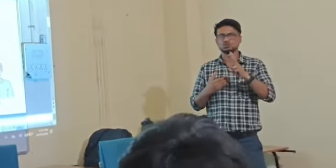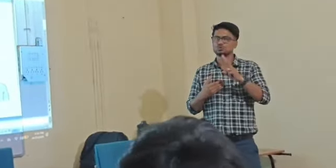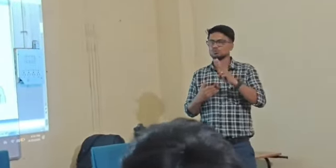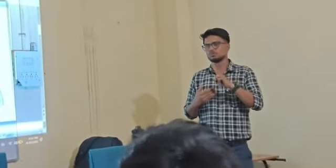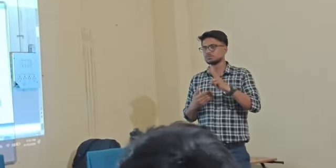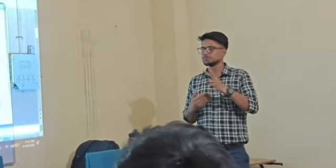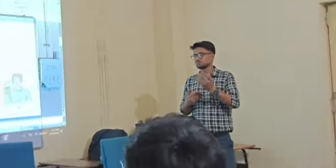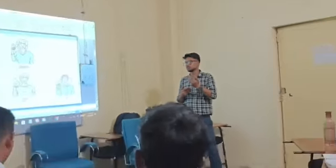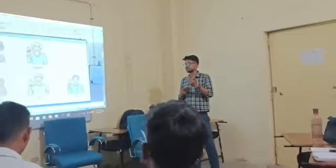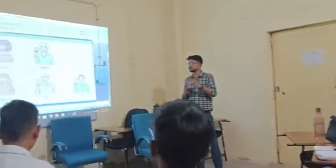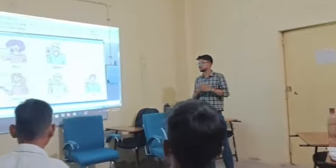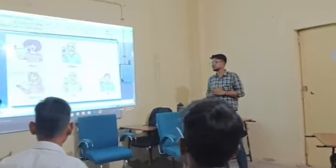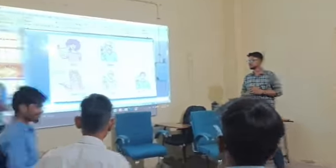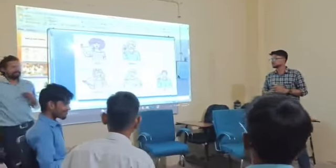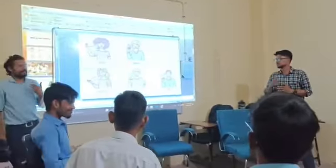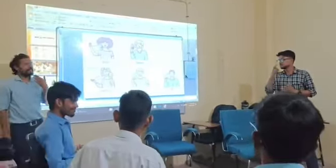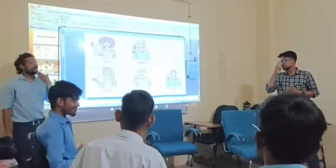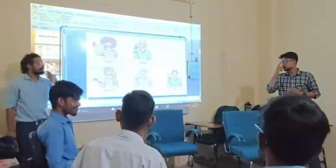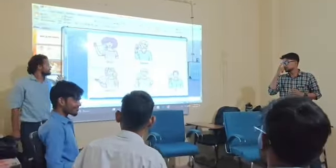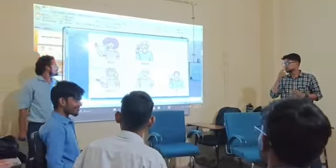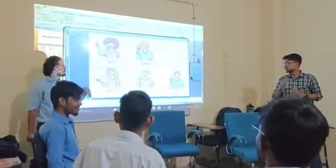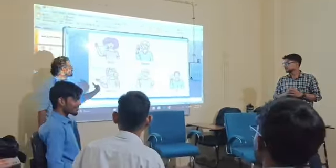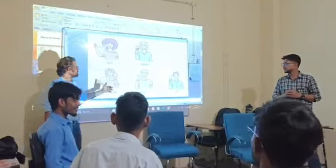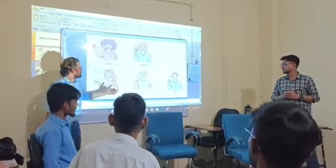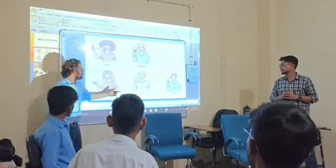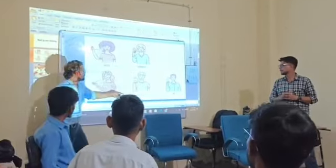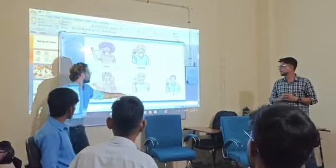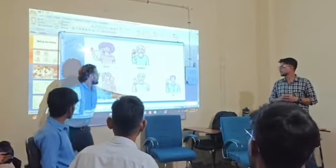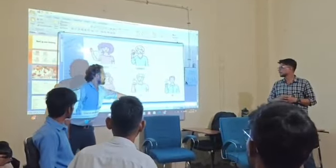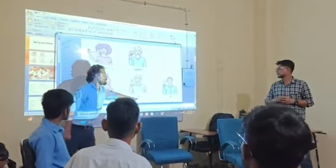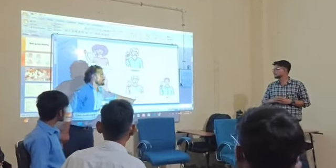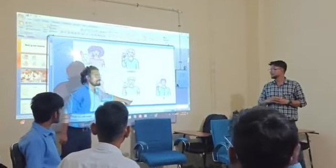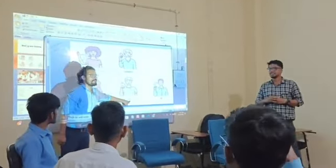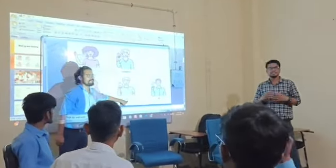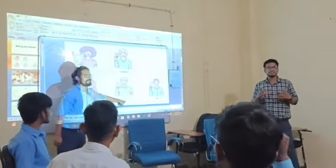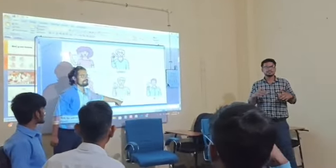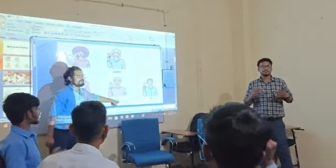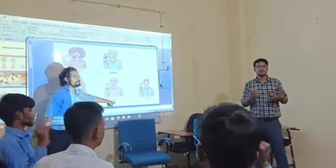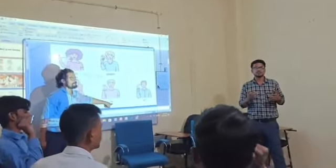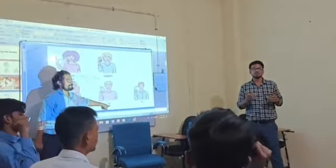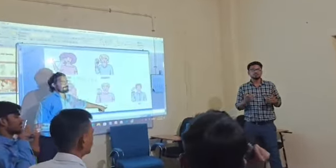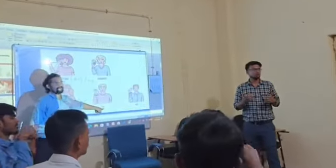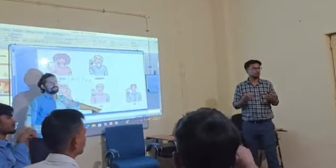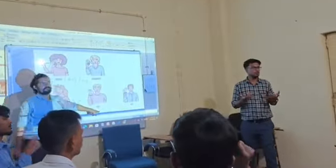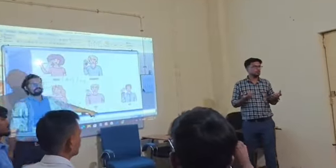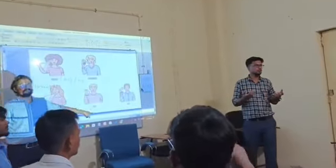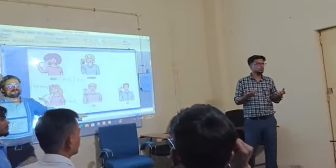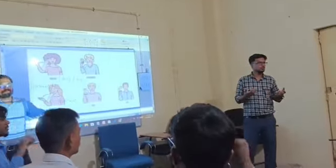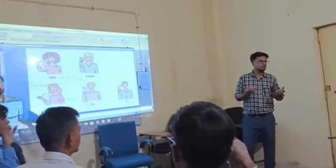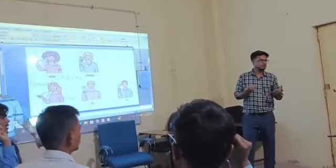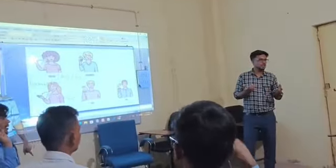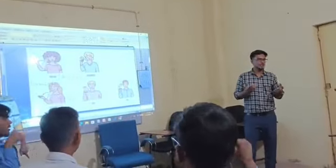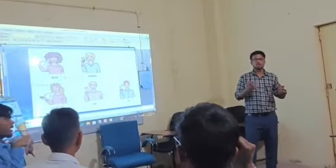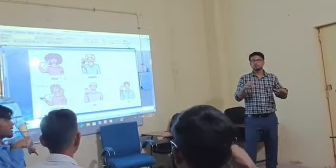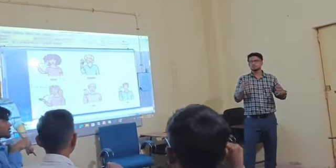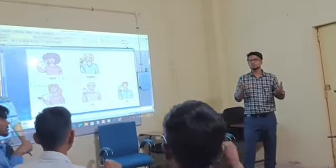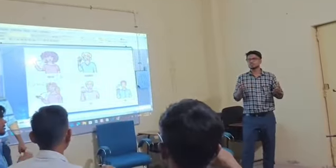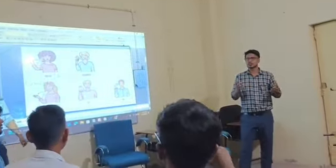दोनों पॉसिबल, ठीक है। यस अगर किसी को बोलोगे तो, अगर हम पूछ रहे खाना